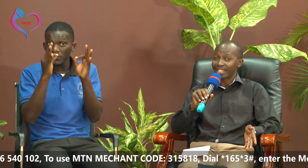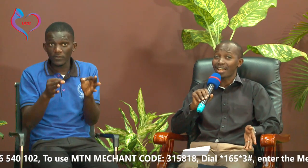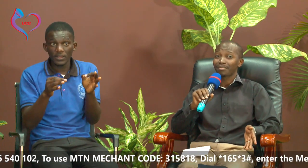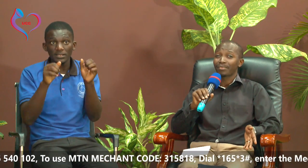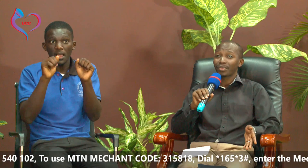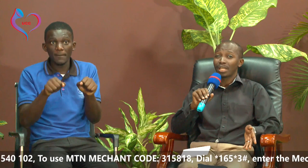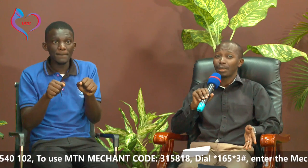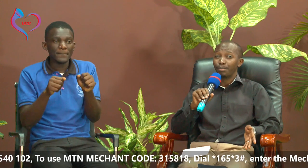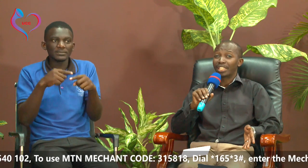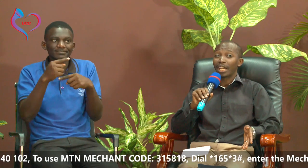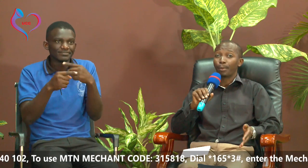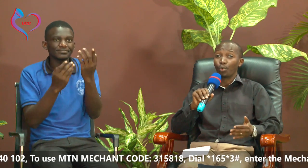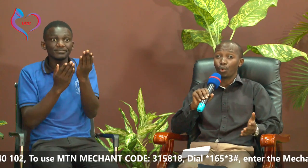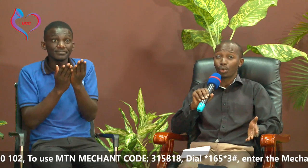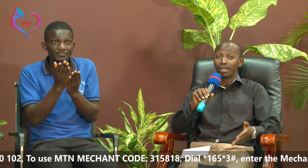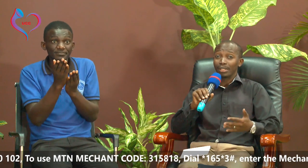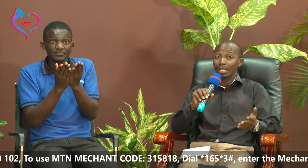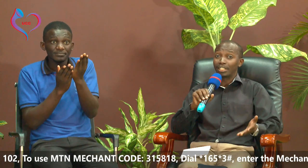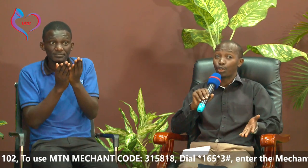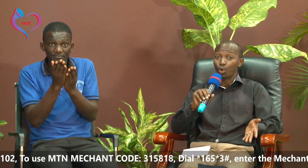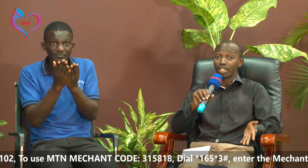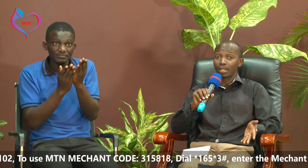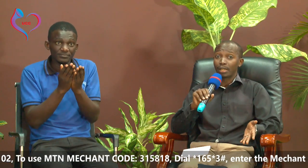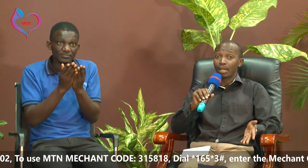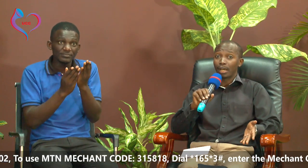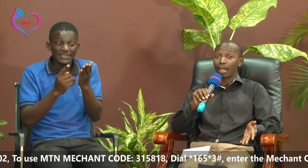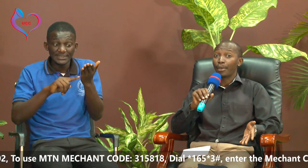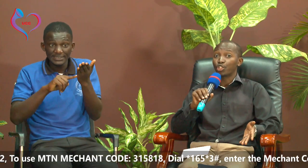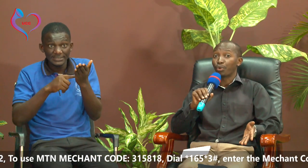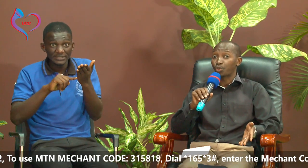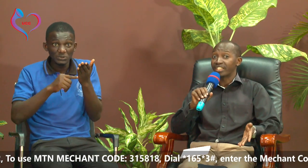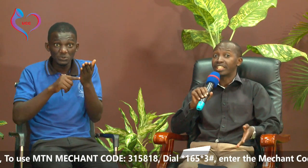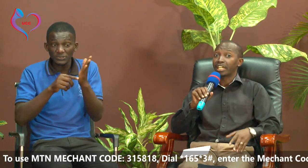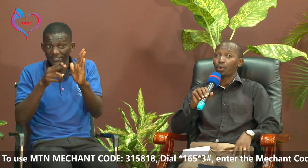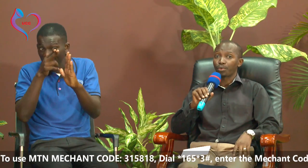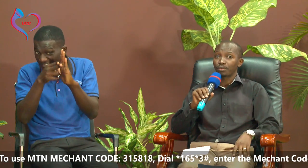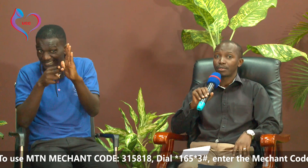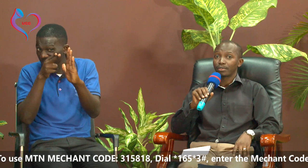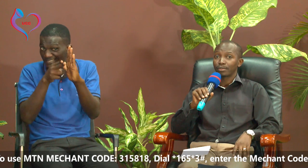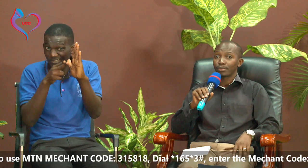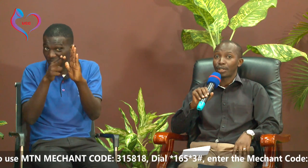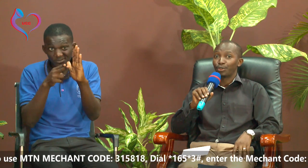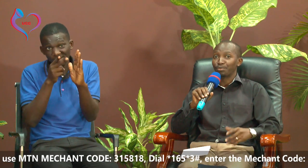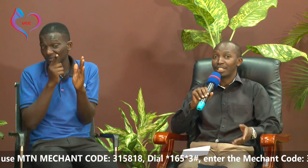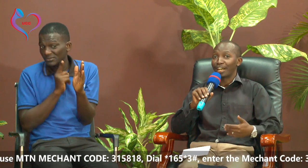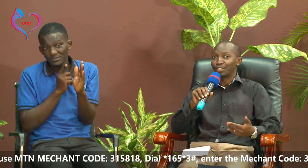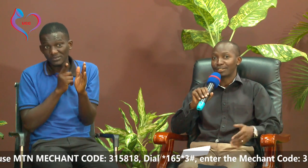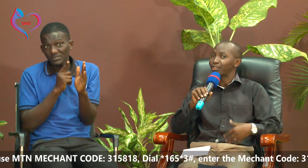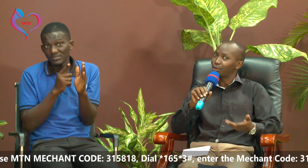abaweereza, byetaagamu technology, kamera ez'omuntu tezeeteekako. Wadde okimanyi kanji,